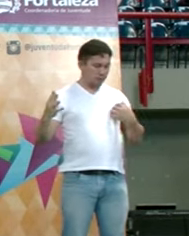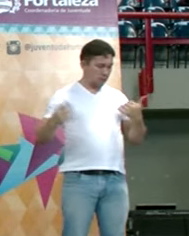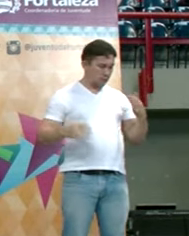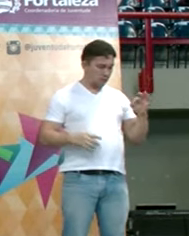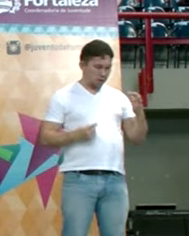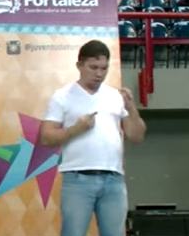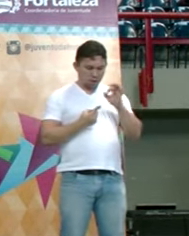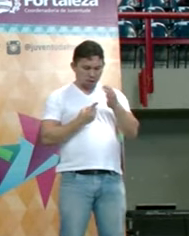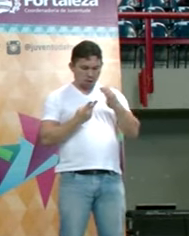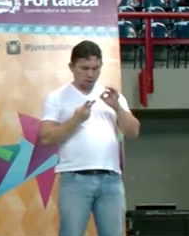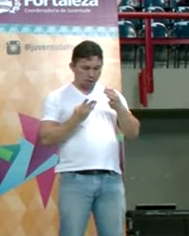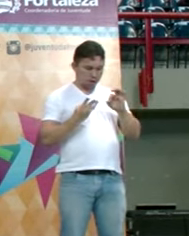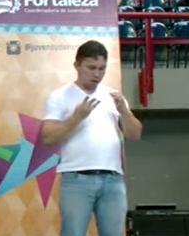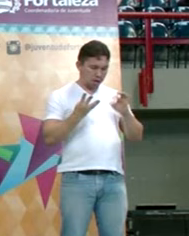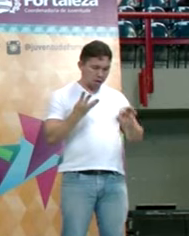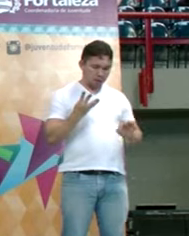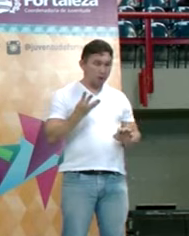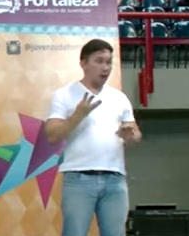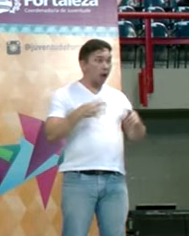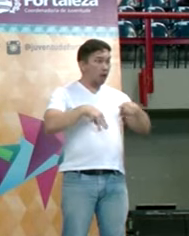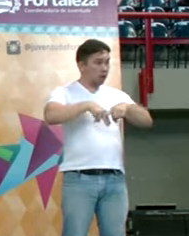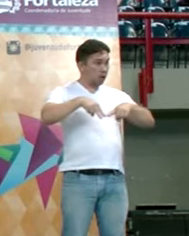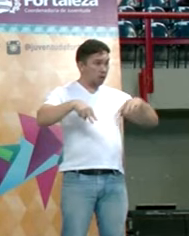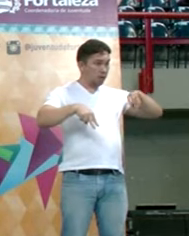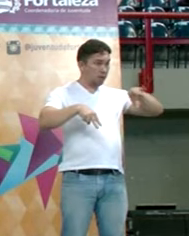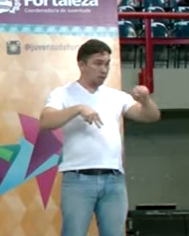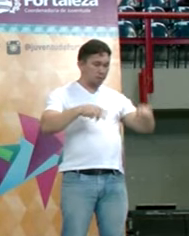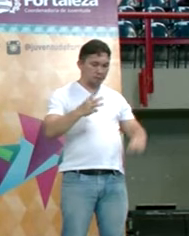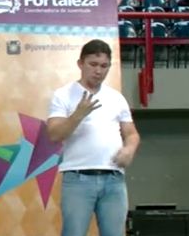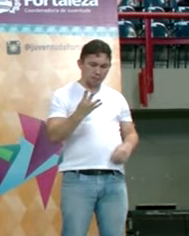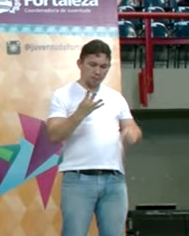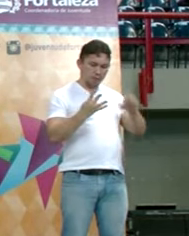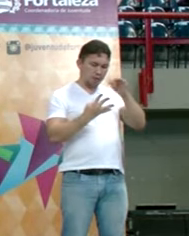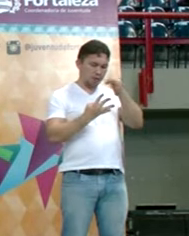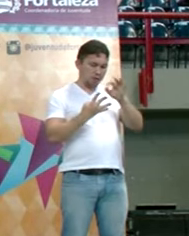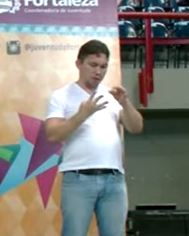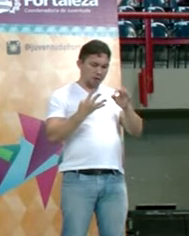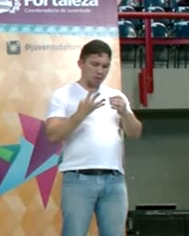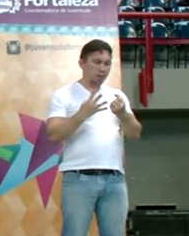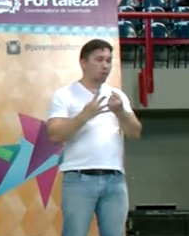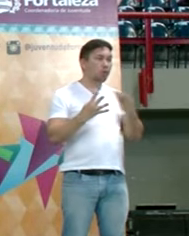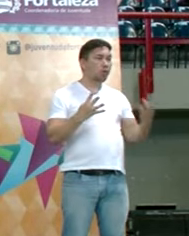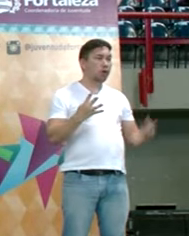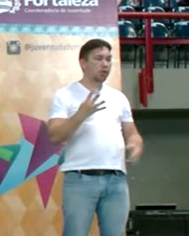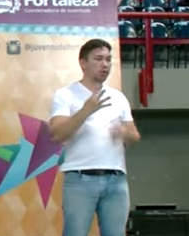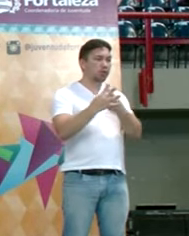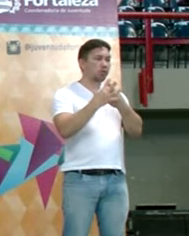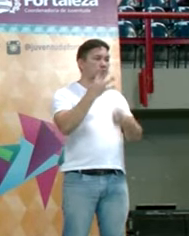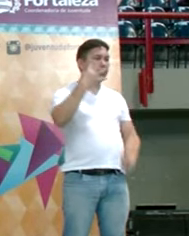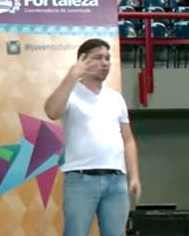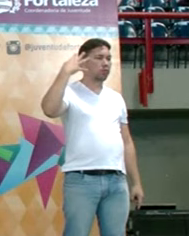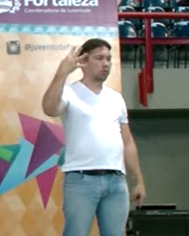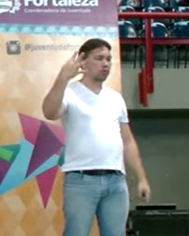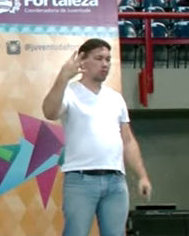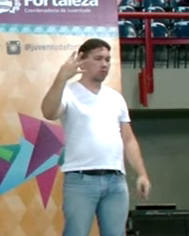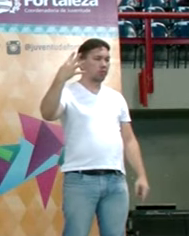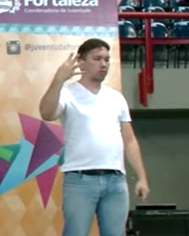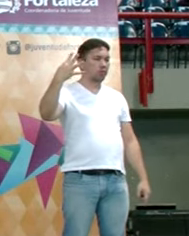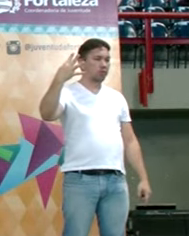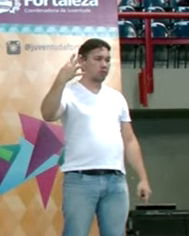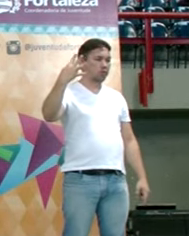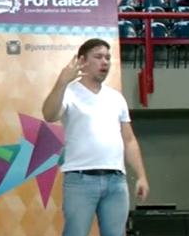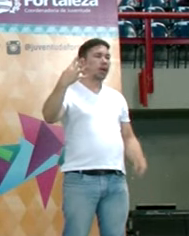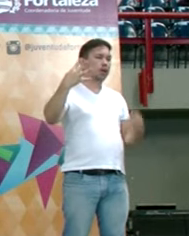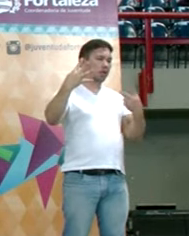entre 10 10 10 e 10 é dizer que esse elemento aparece quantas vezes quatro vezes então esse elemento tem